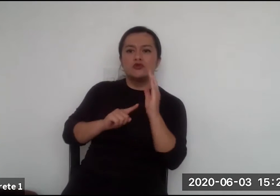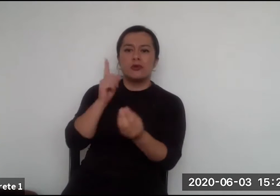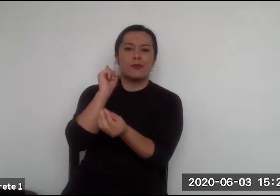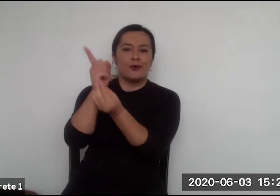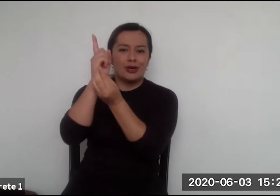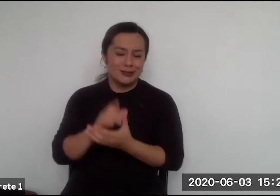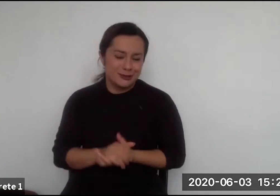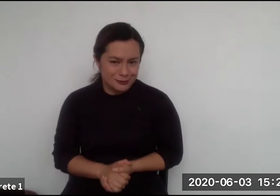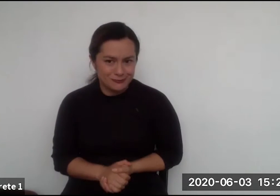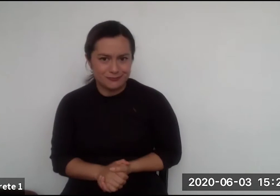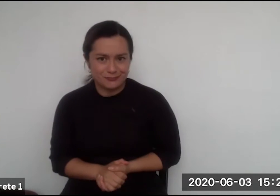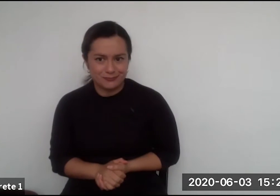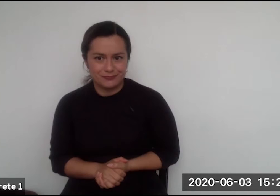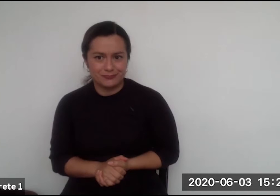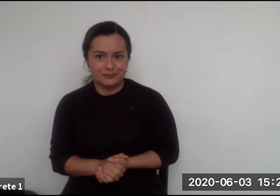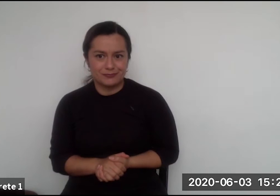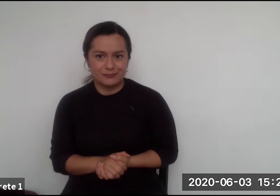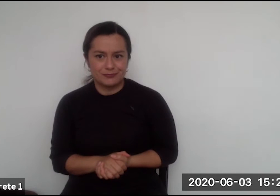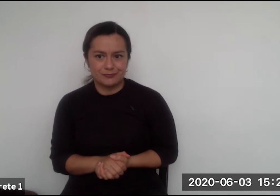principalmente aqui no Brasil,